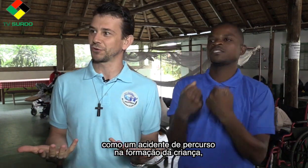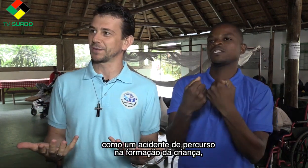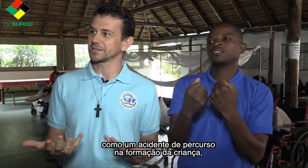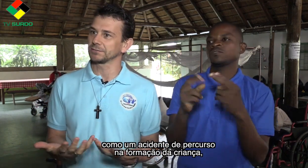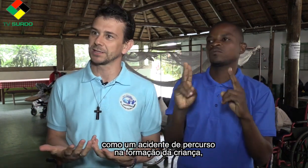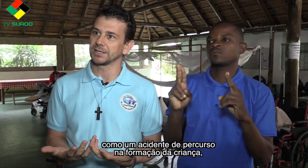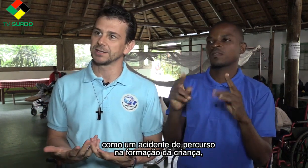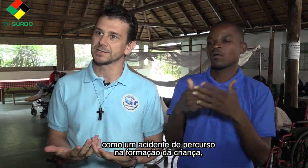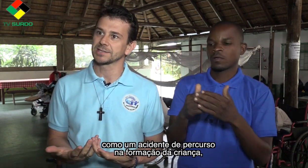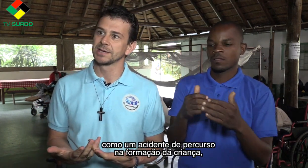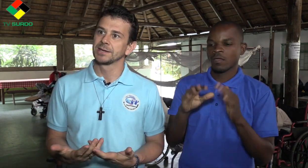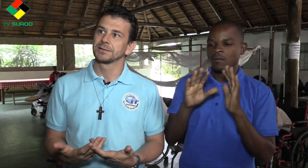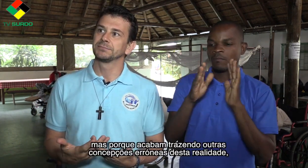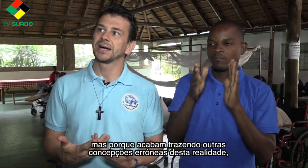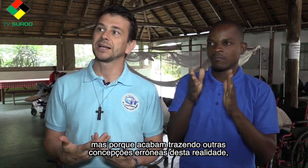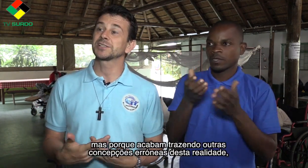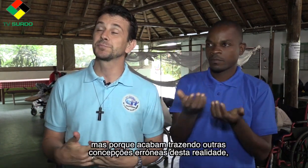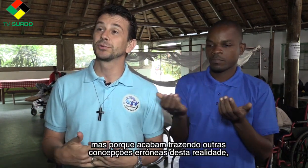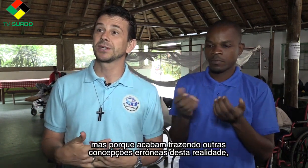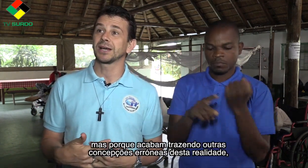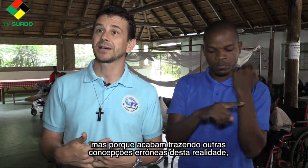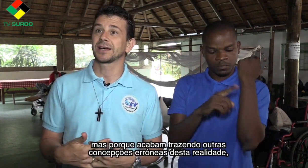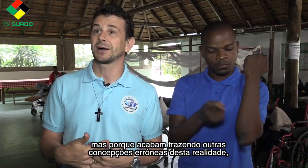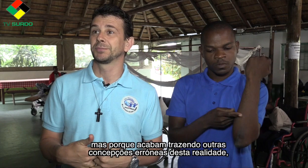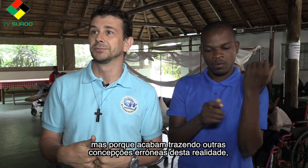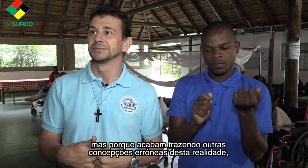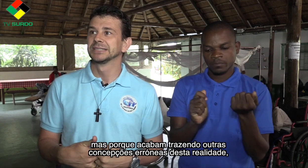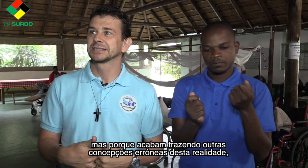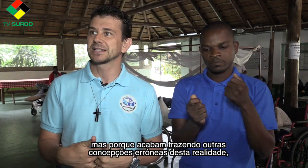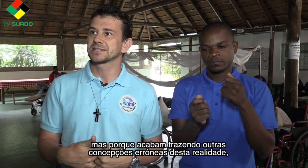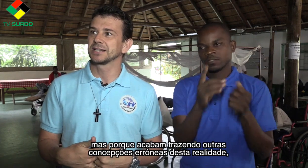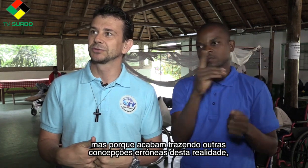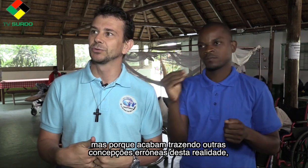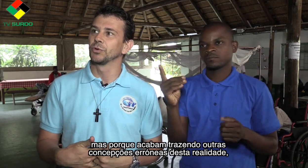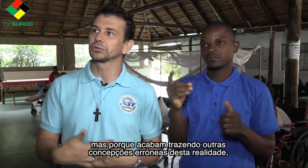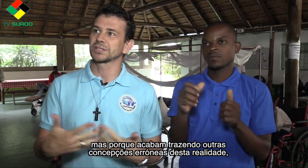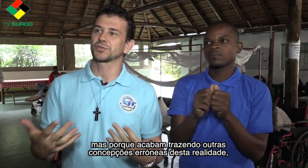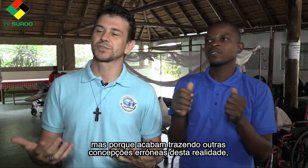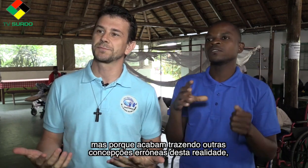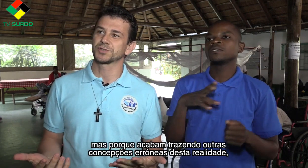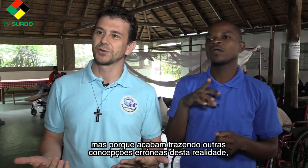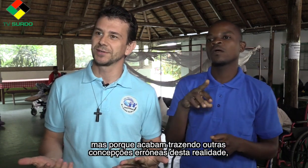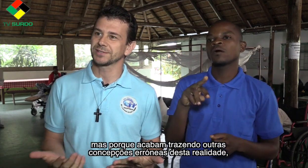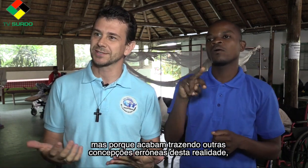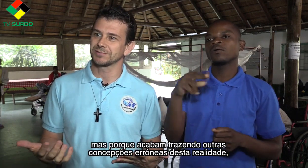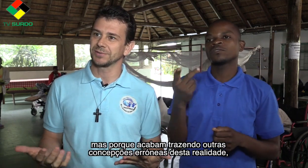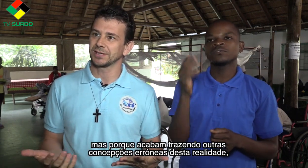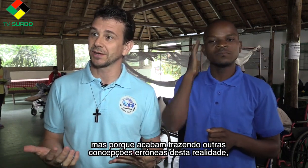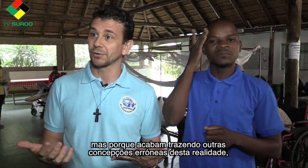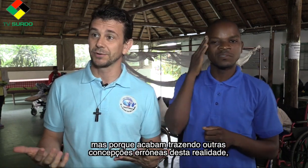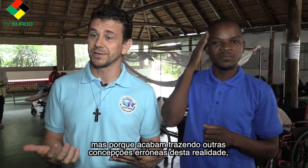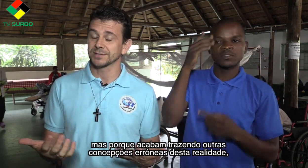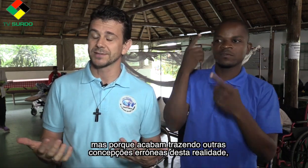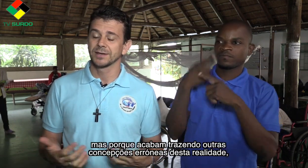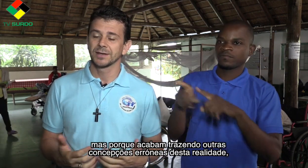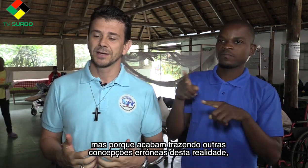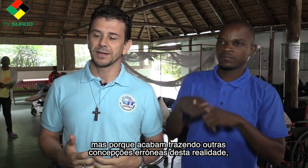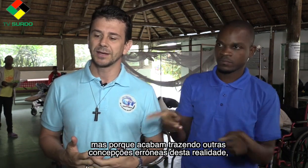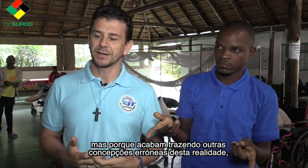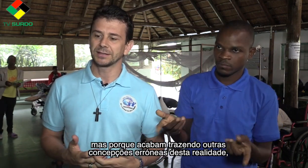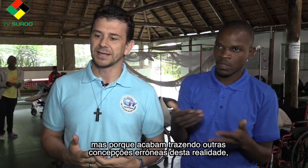percurso na formação da criança, mas porque acabam trazendo outras concepções, não é,